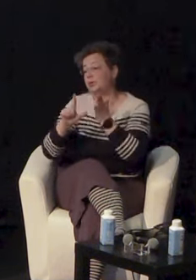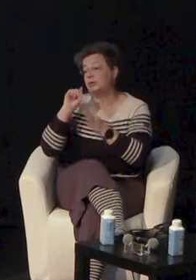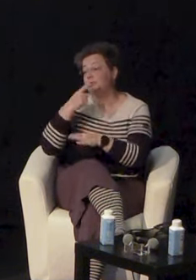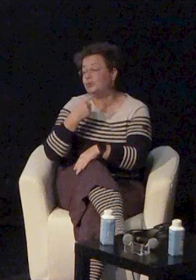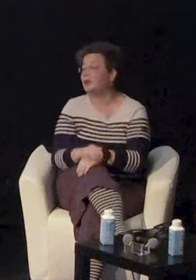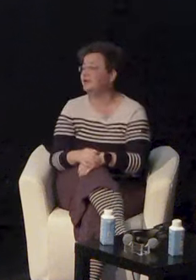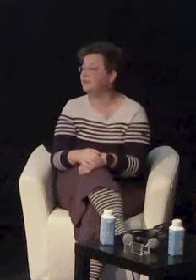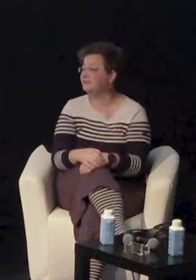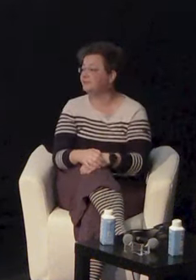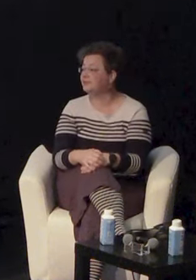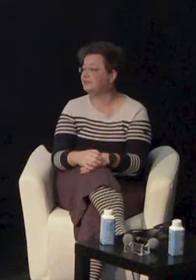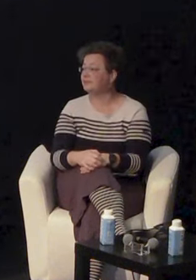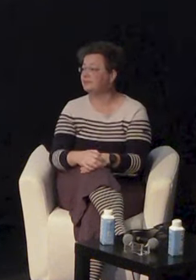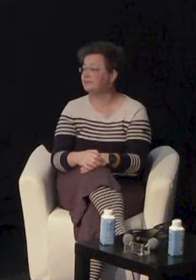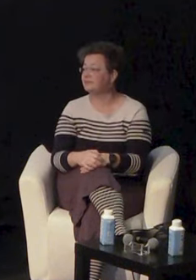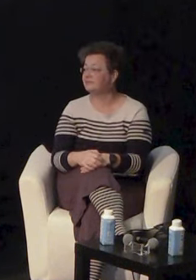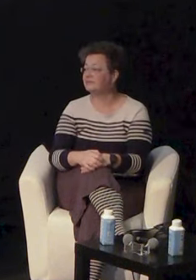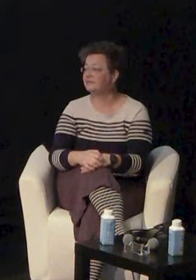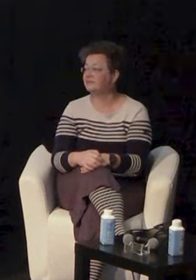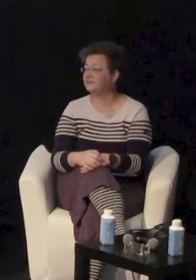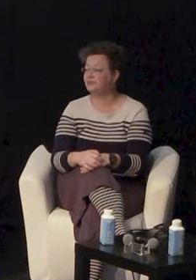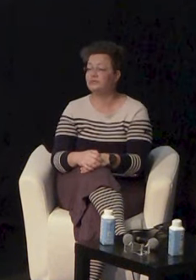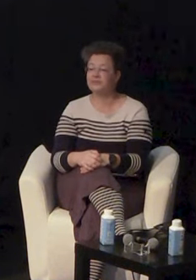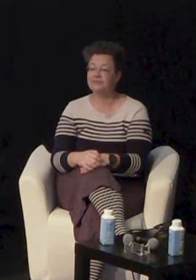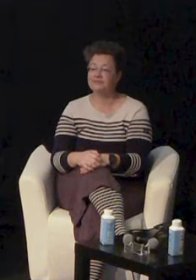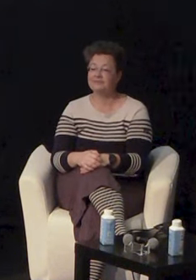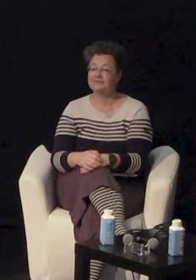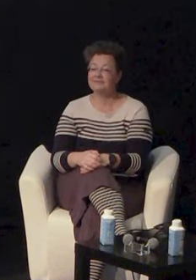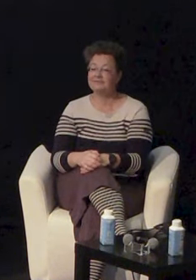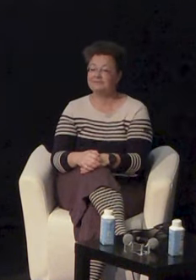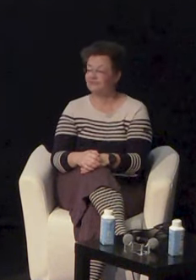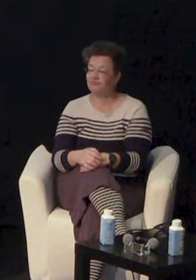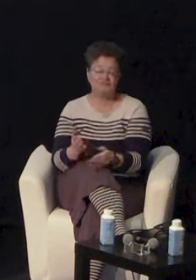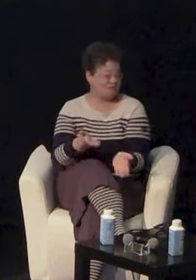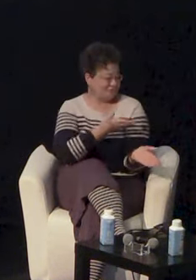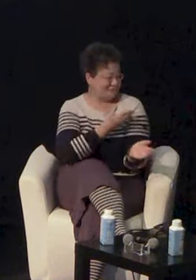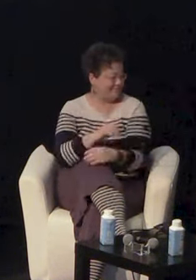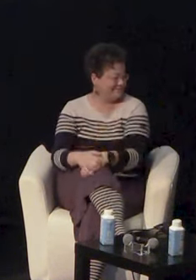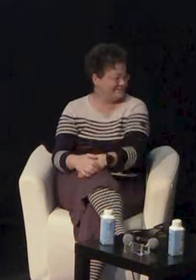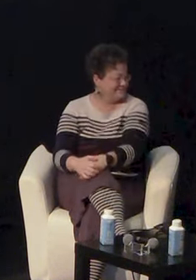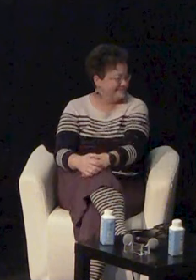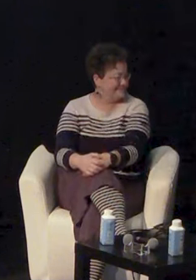linguistique, c'est-à-dire plus le lexique en langue des signes.